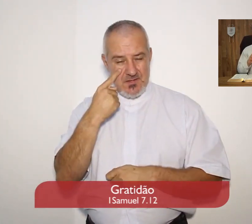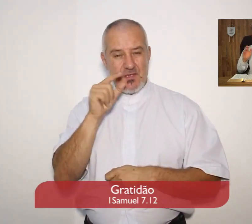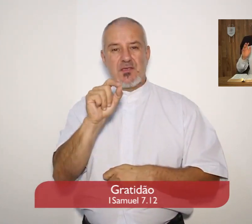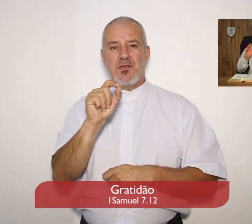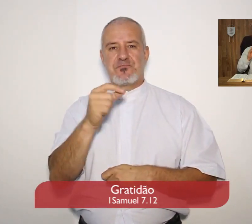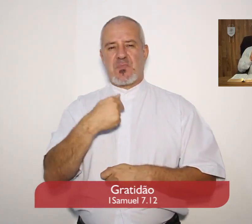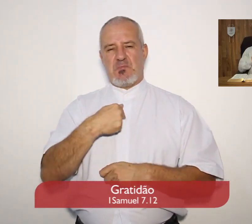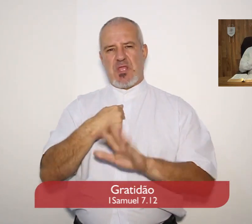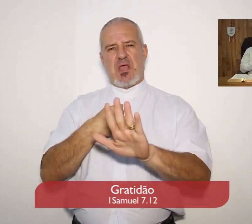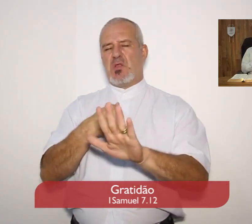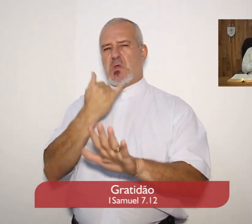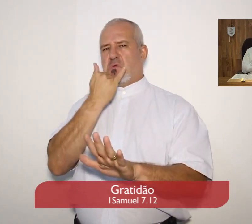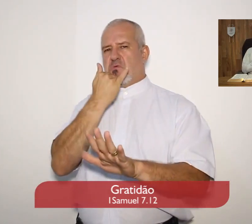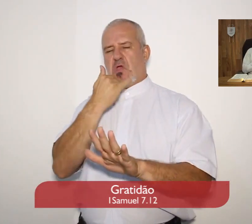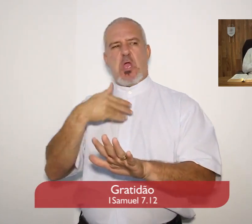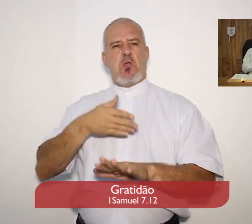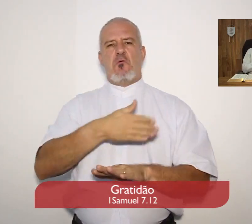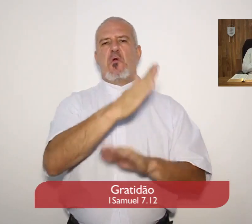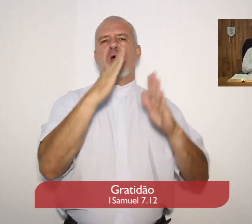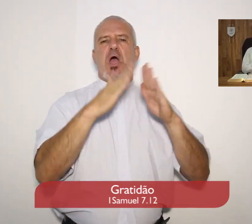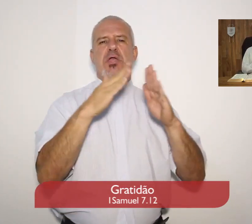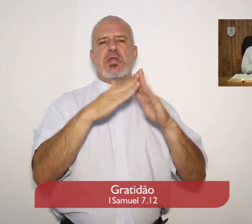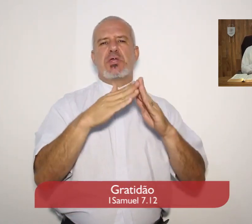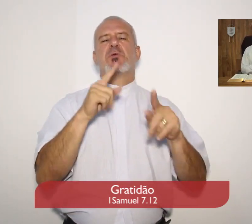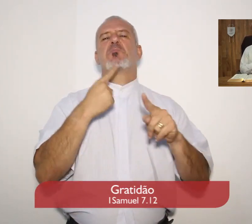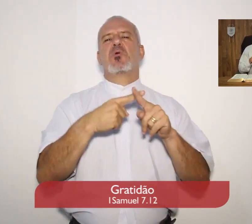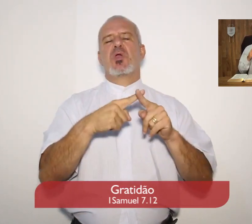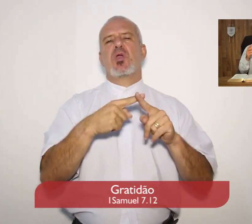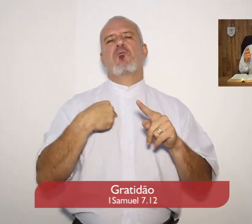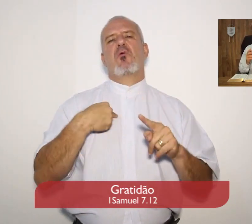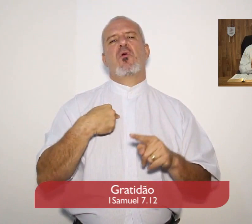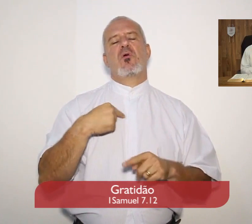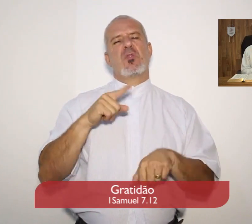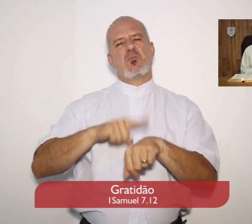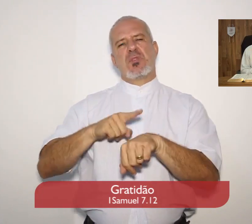não, eu não estou indo à igreja porque eu estou